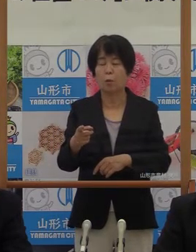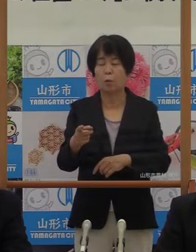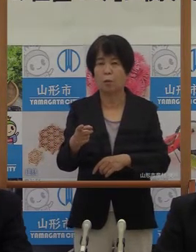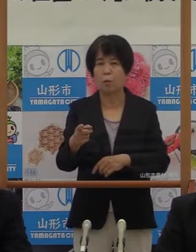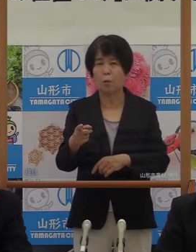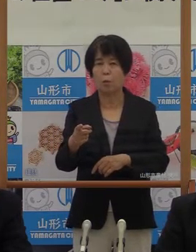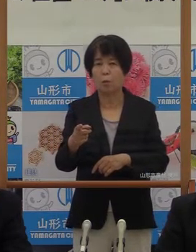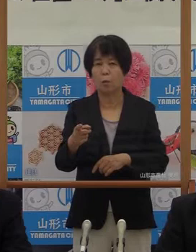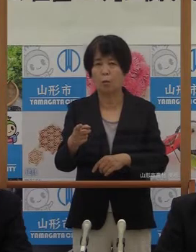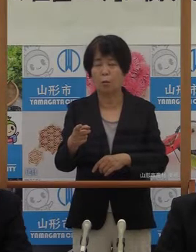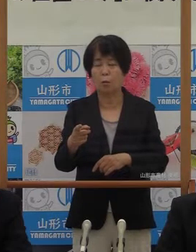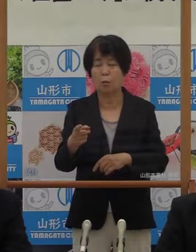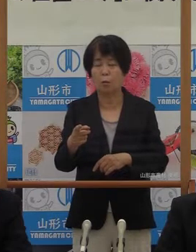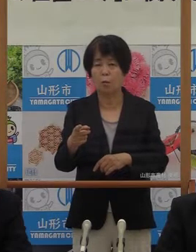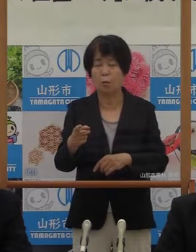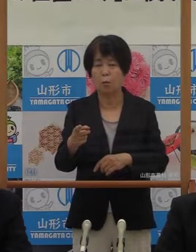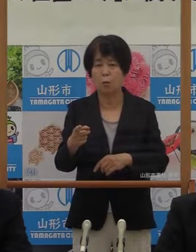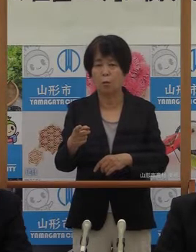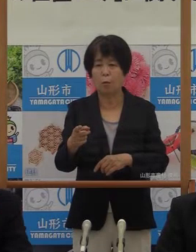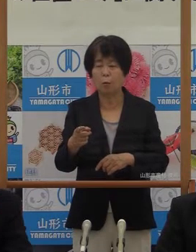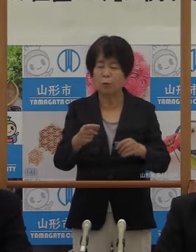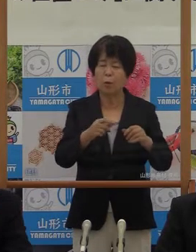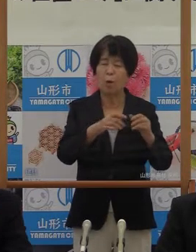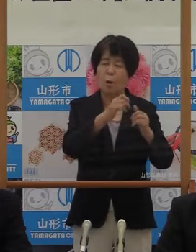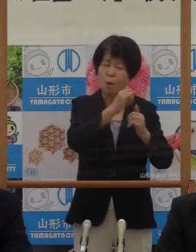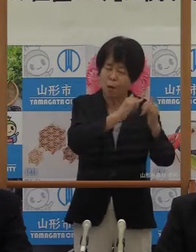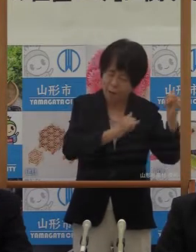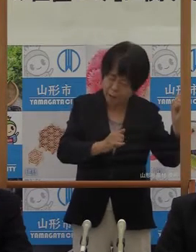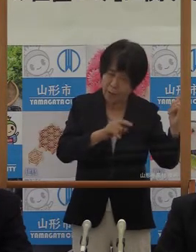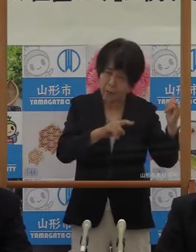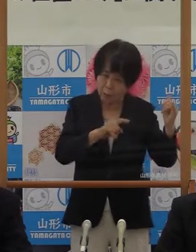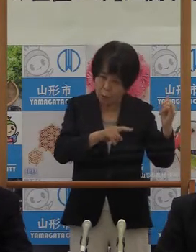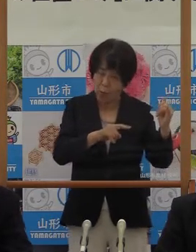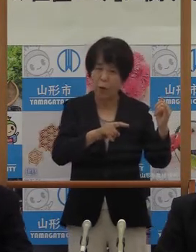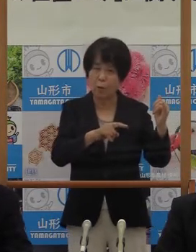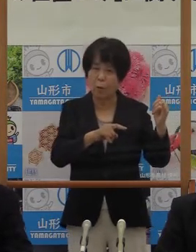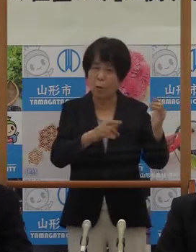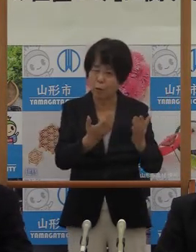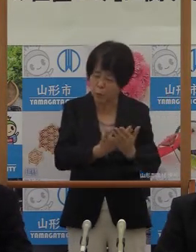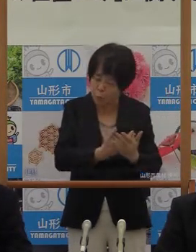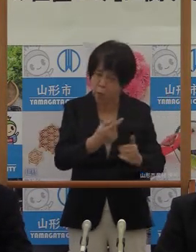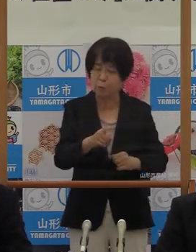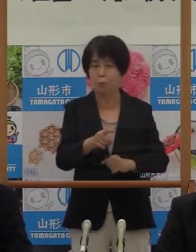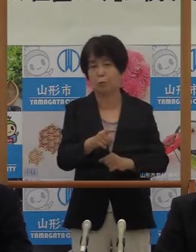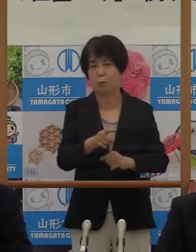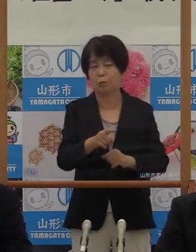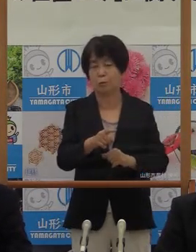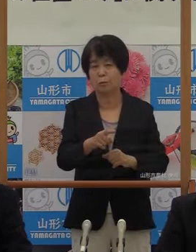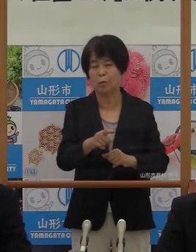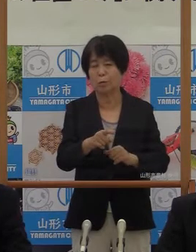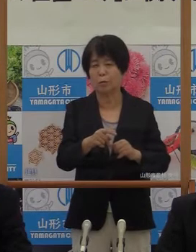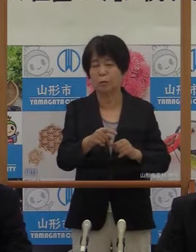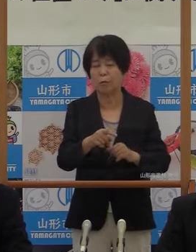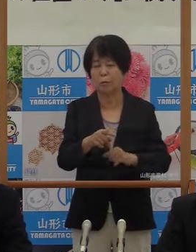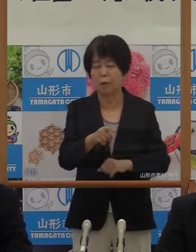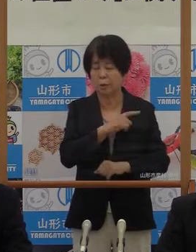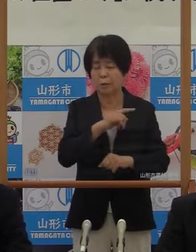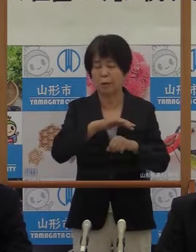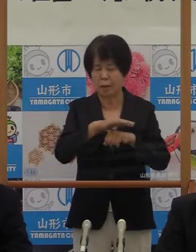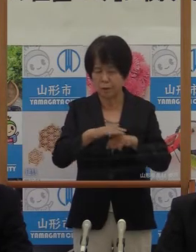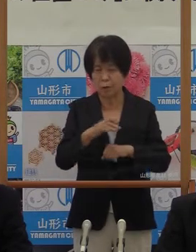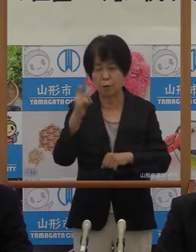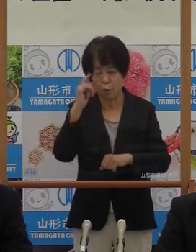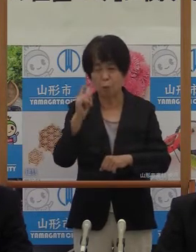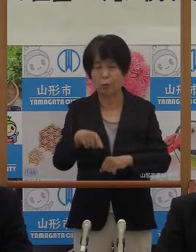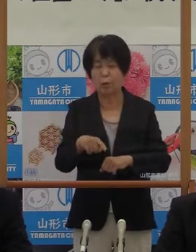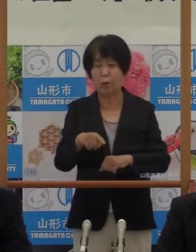、そういったやはり歴史性を生かすのが一番大切なことだなというふうに思ってますので、そ